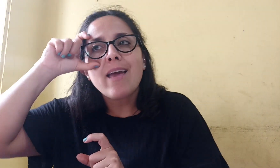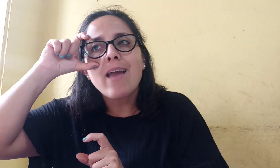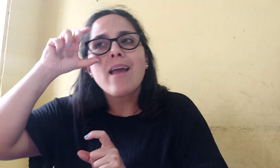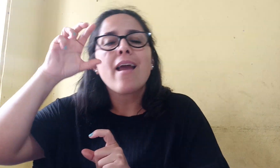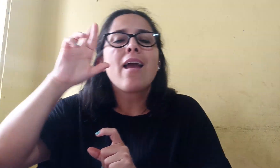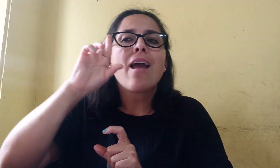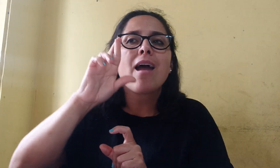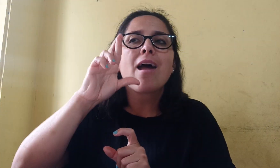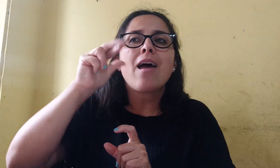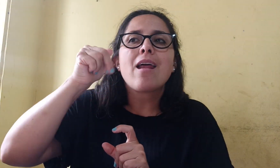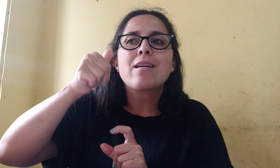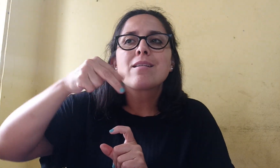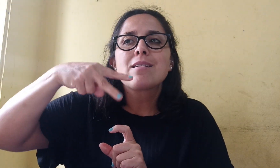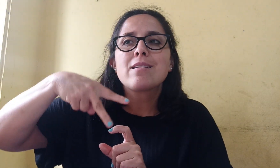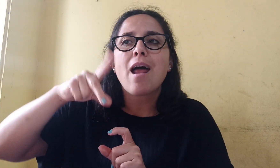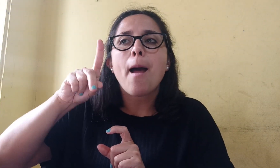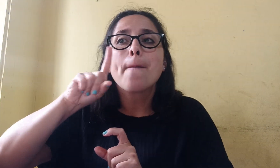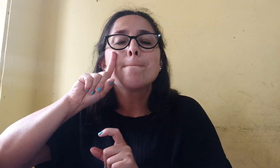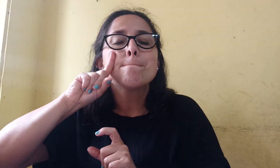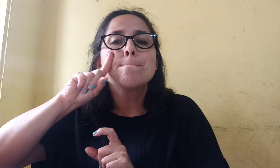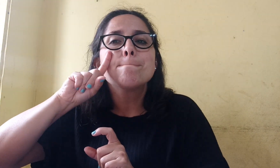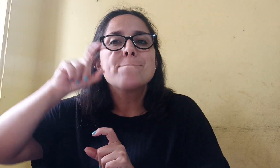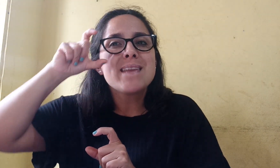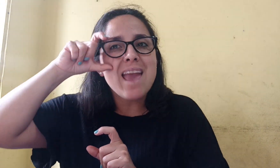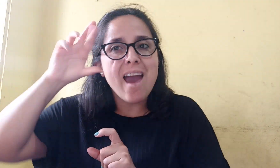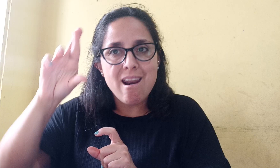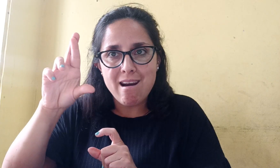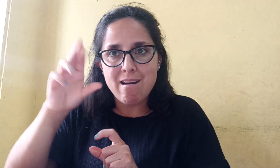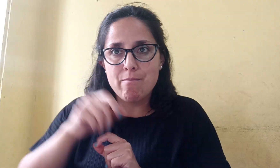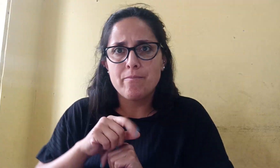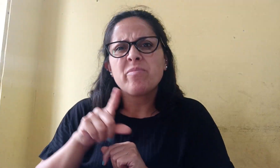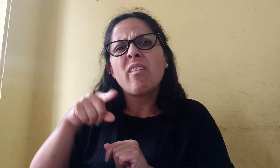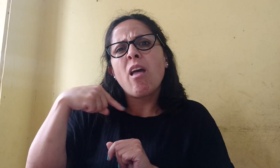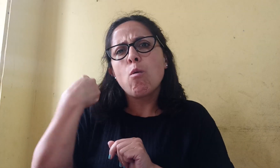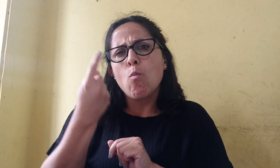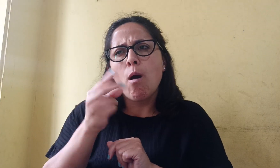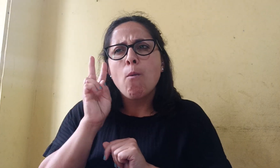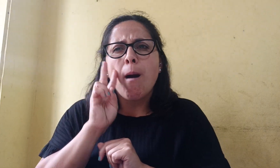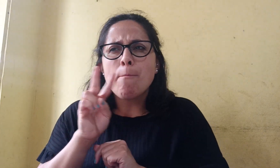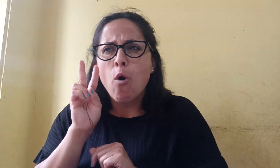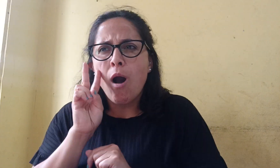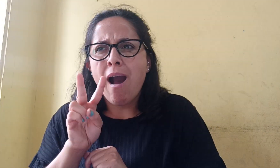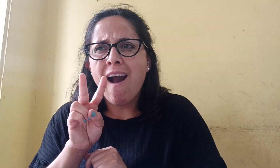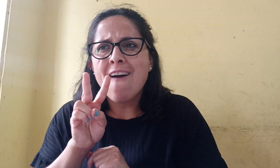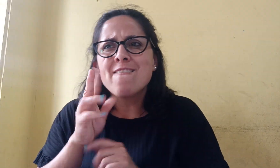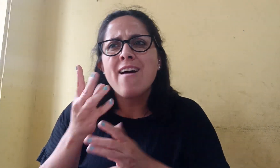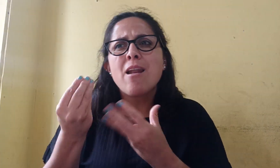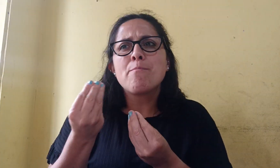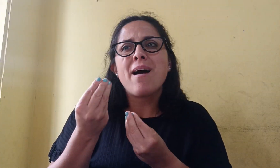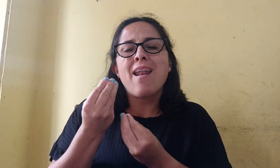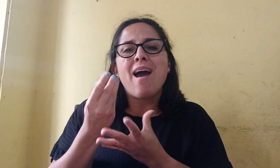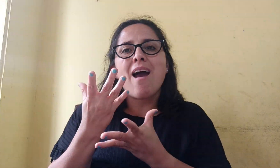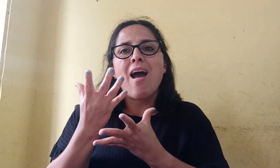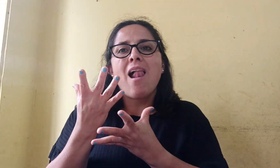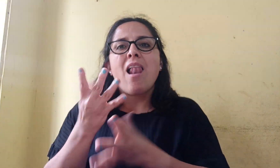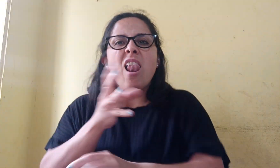el sistema nervioso periférico, o sea, que lleva la información para la contracción muscular,